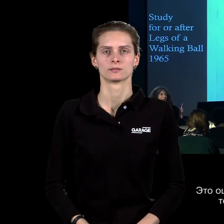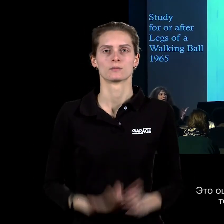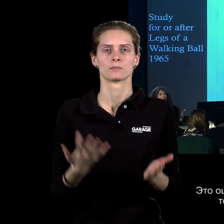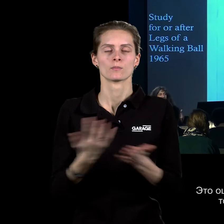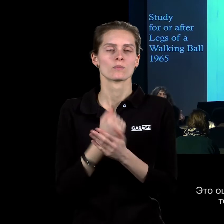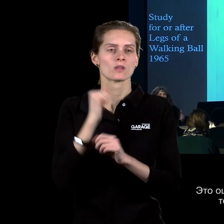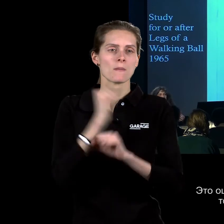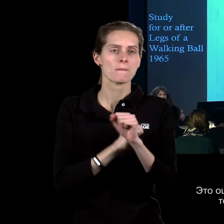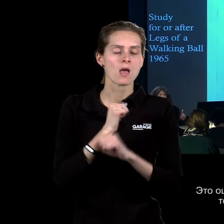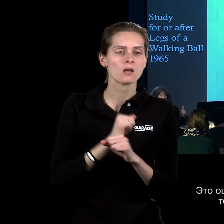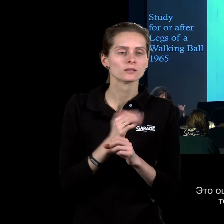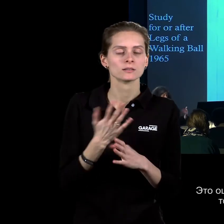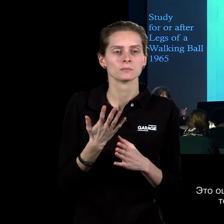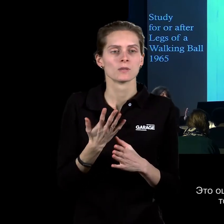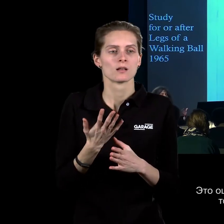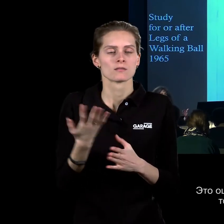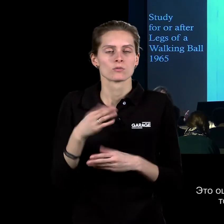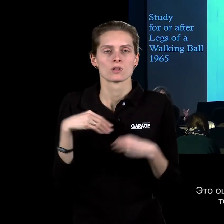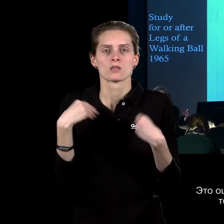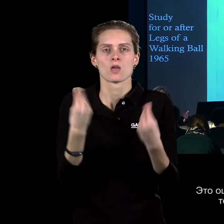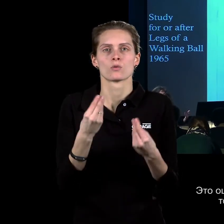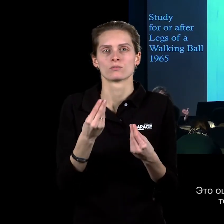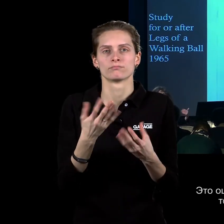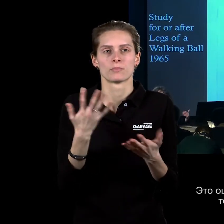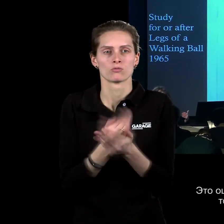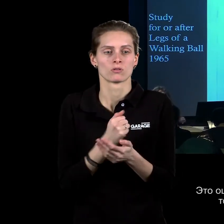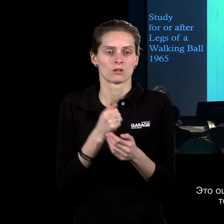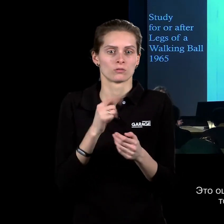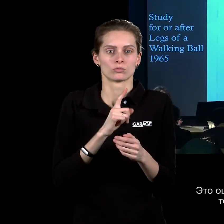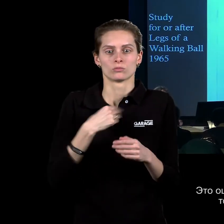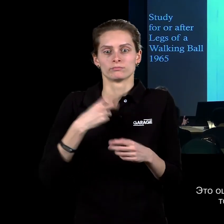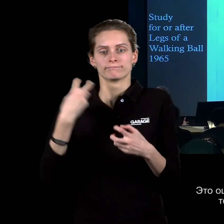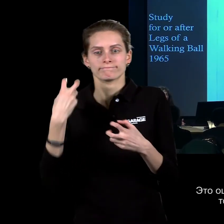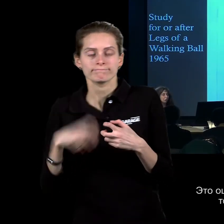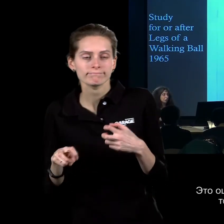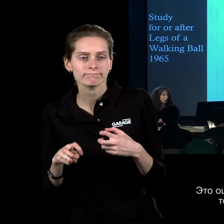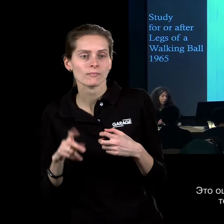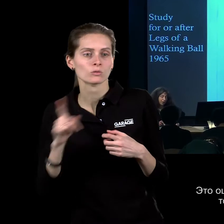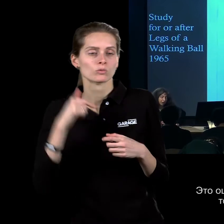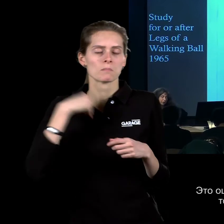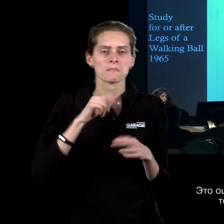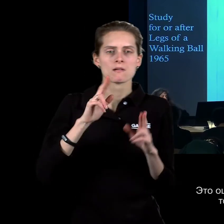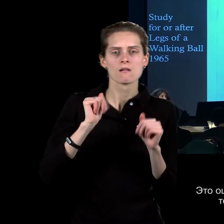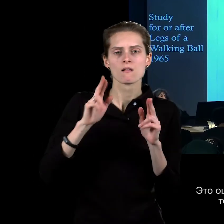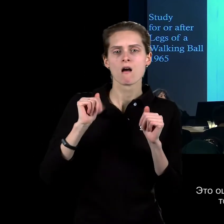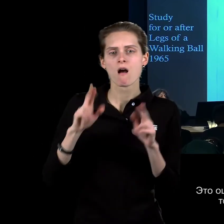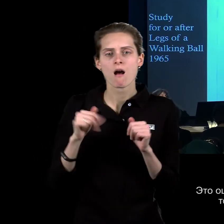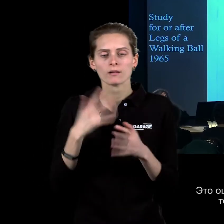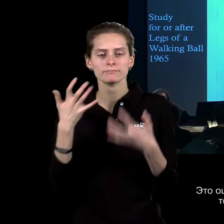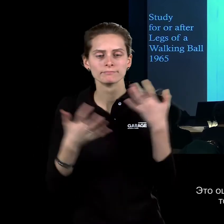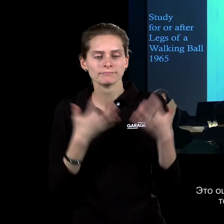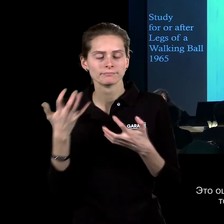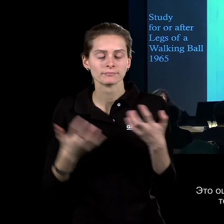механизма или некой механики, которая дает сбои, поэтому нужно понять, что же там происходит внутри, как это устроено. Это, наверное, то,